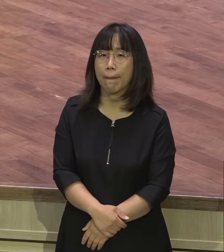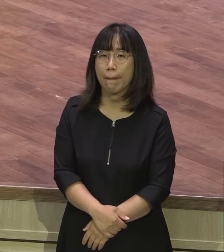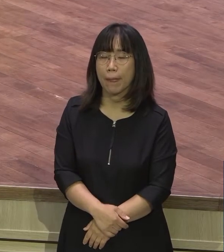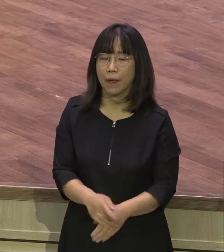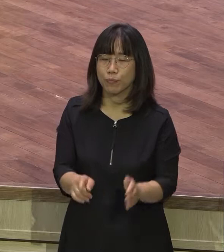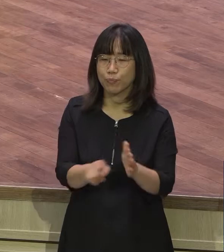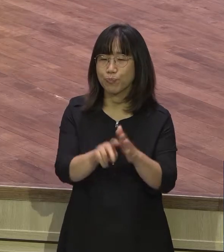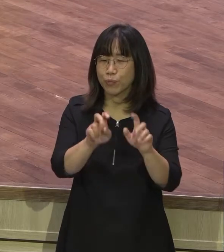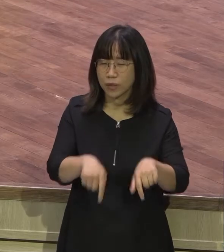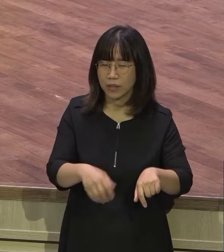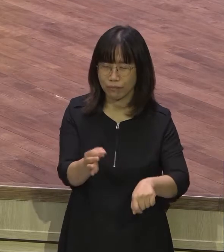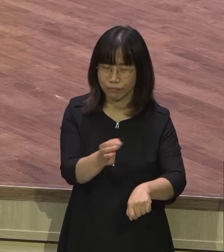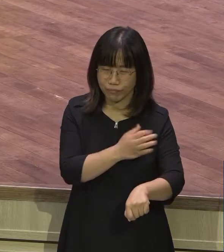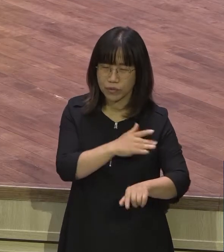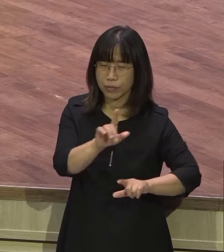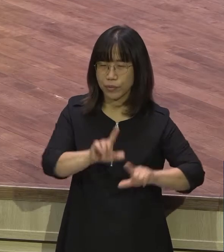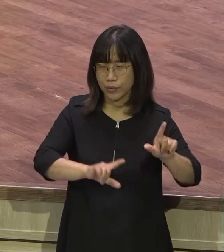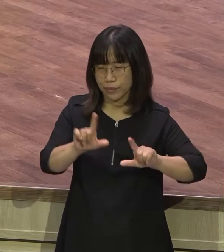불신자들의 모습이 그래